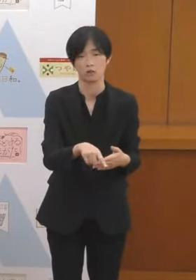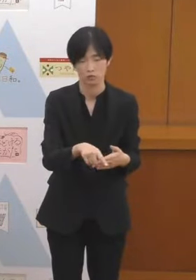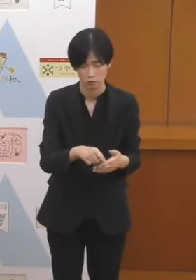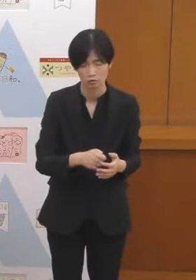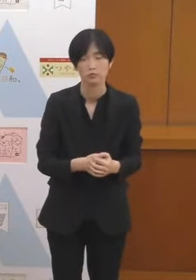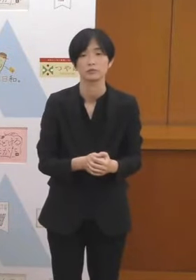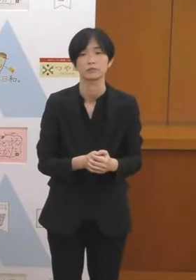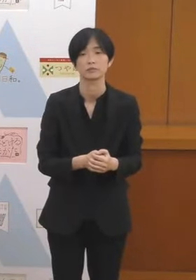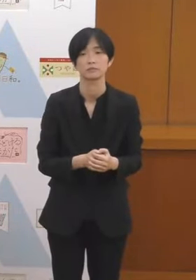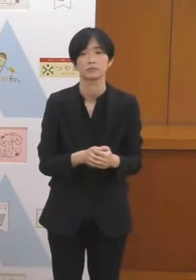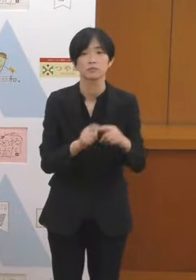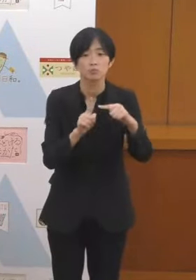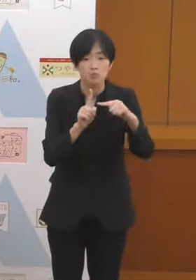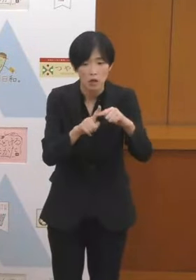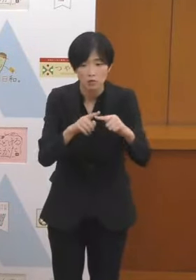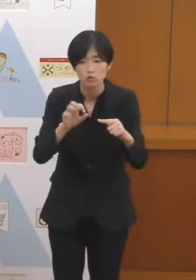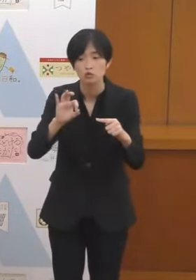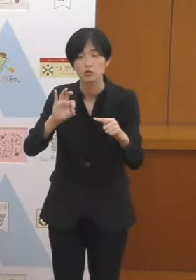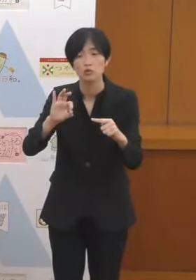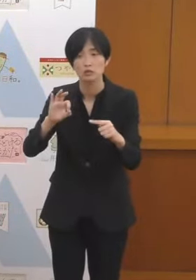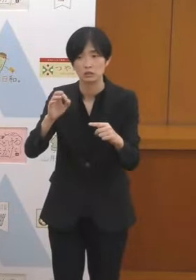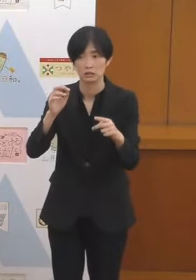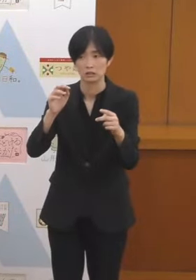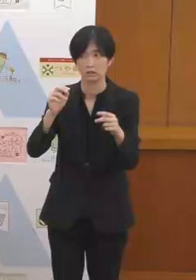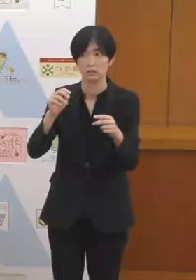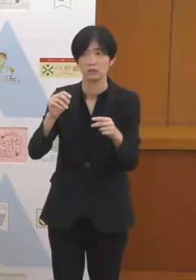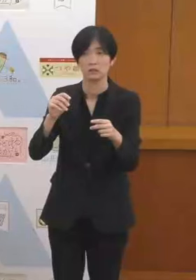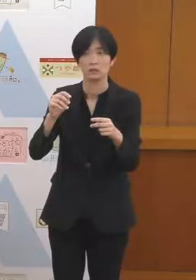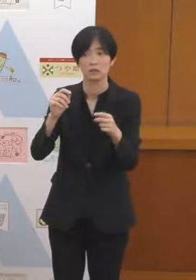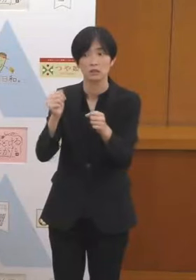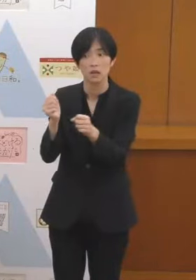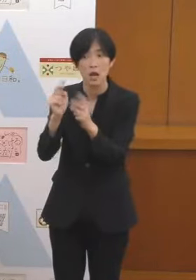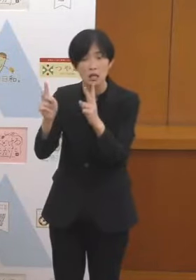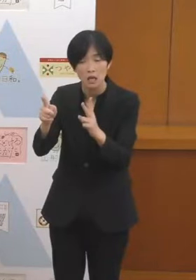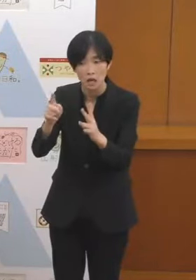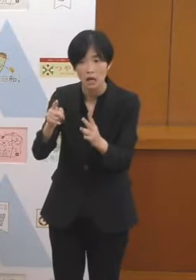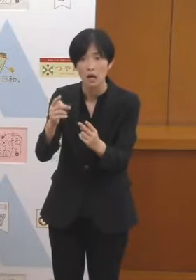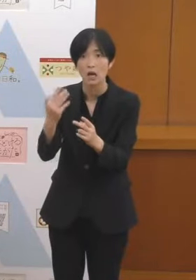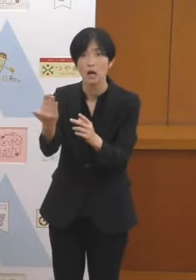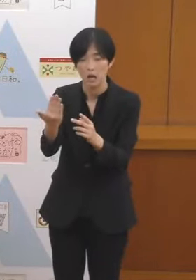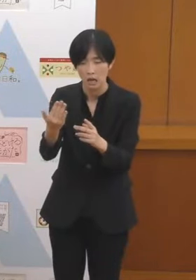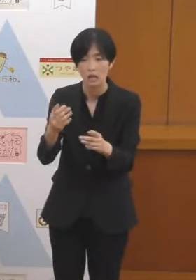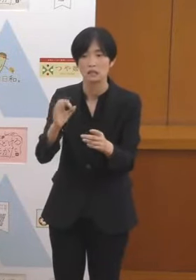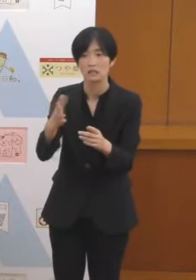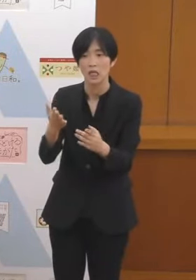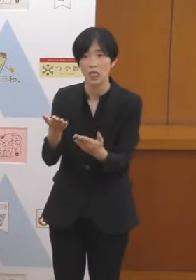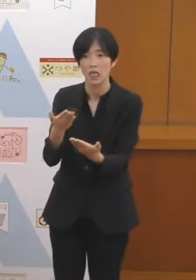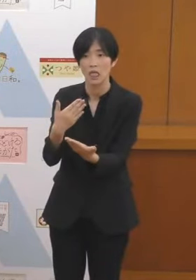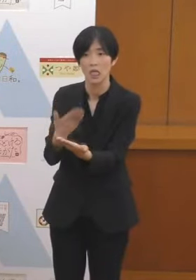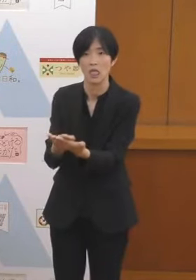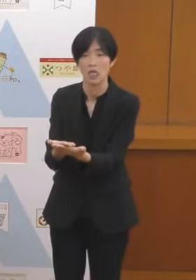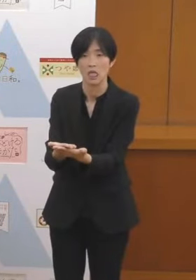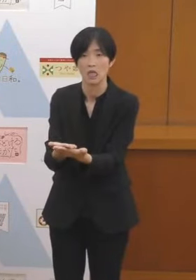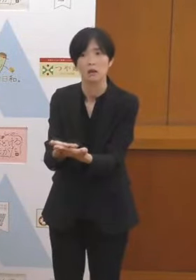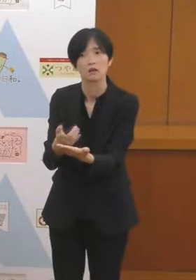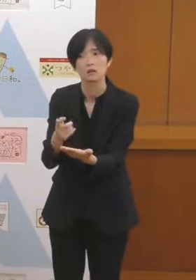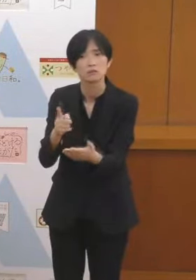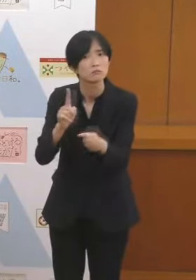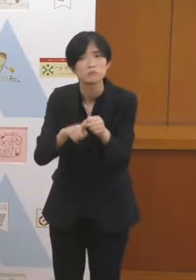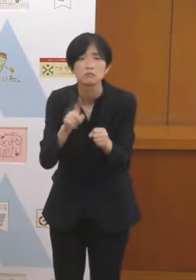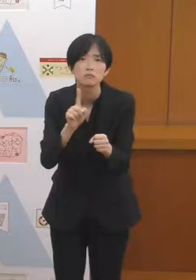を貸すま税金を貸す事業者に対してこう税金を貸すというのはまそれはどうどういった狙いからなんでしょうか